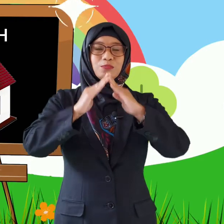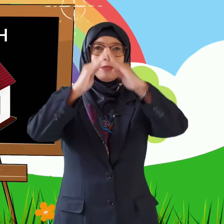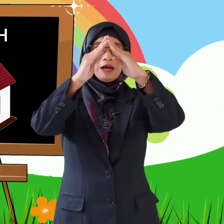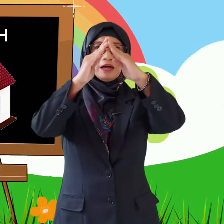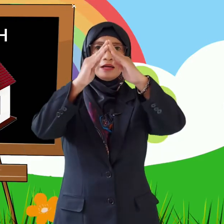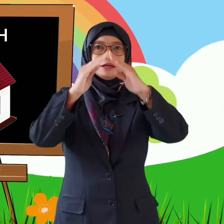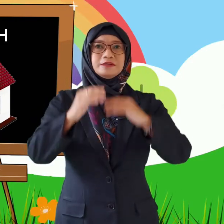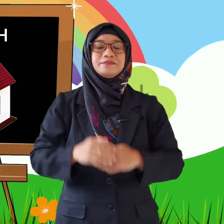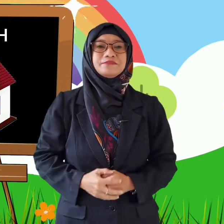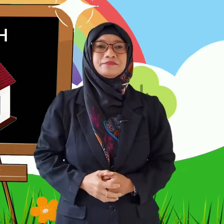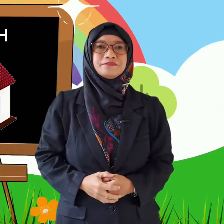Rumah.